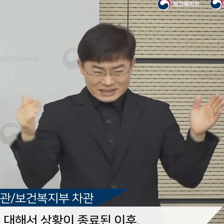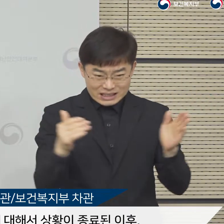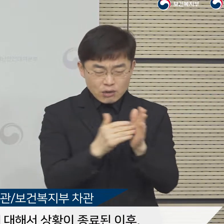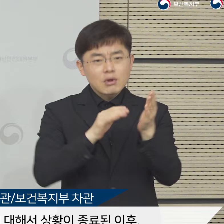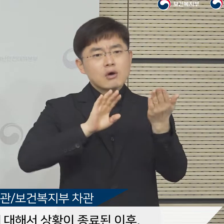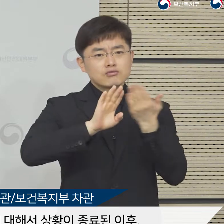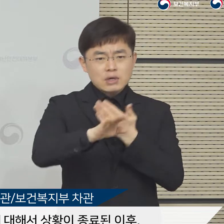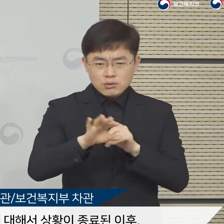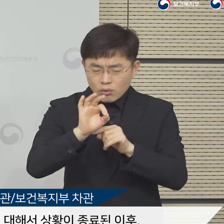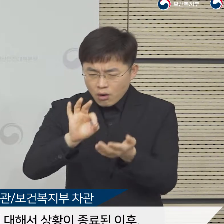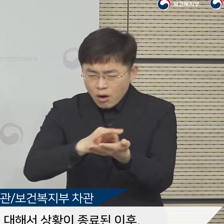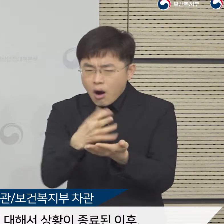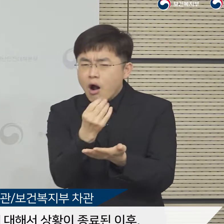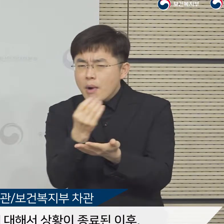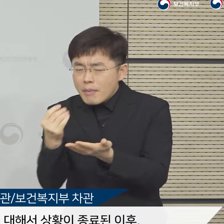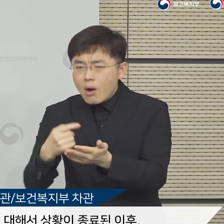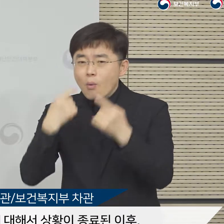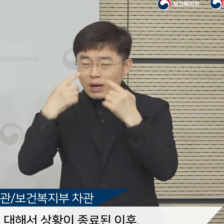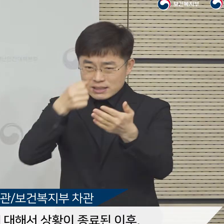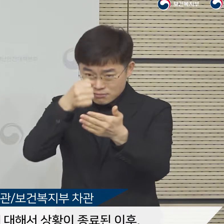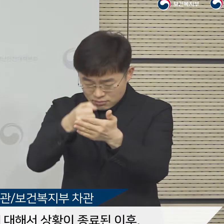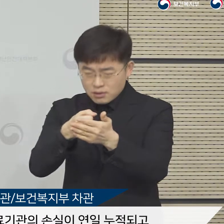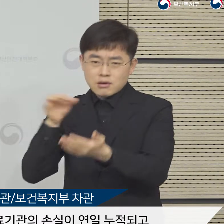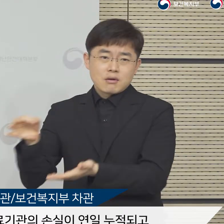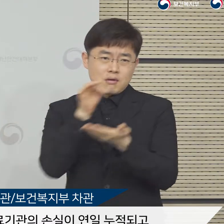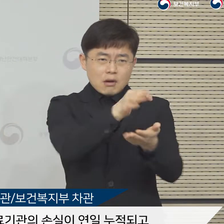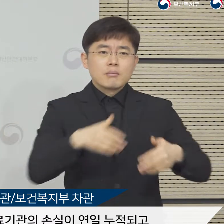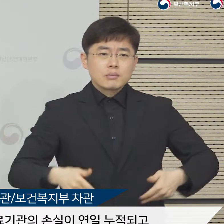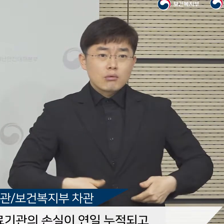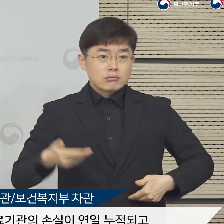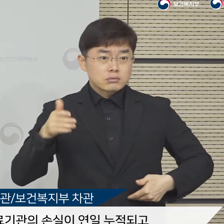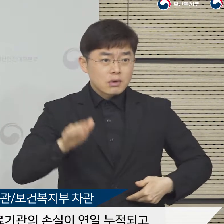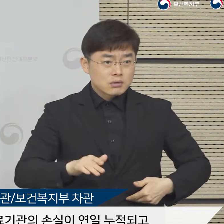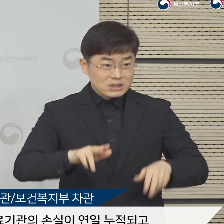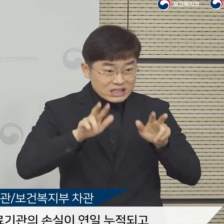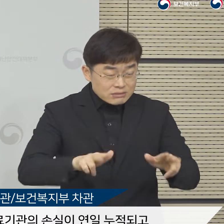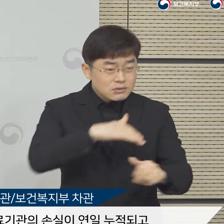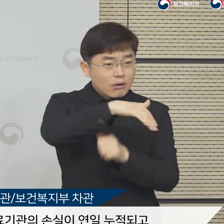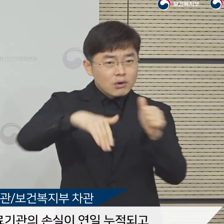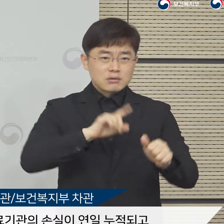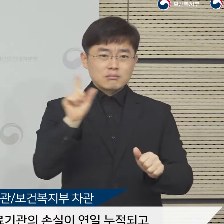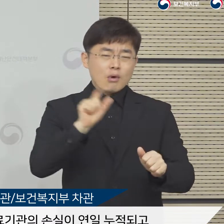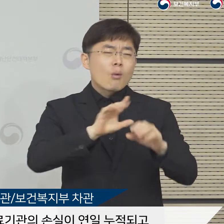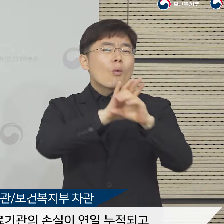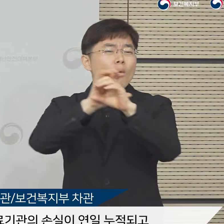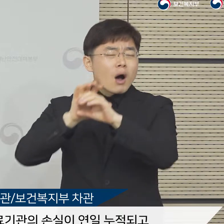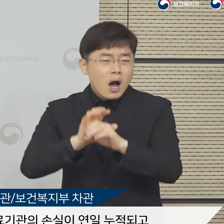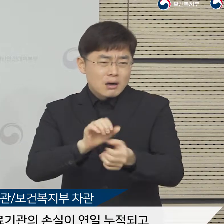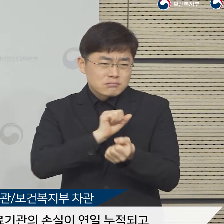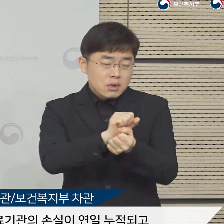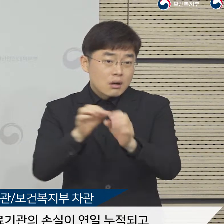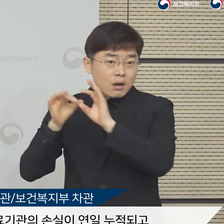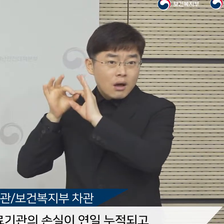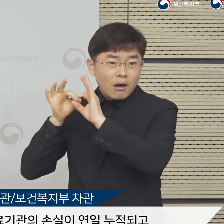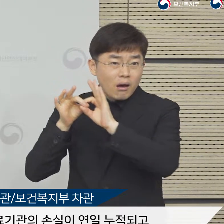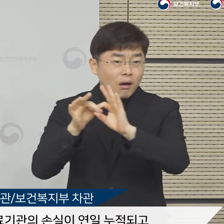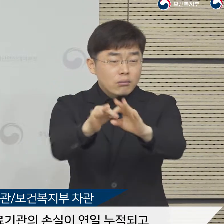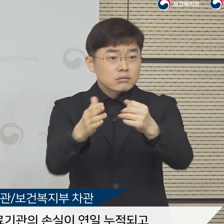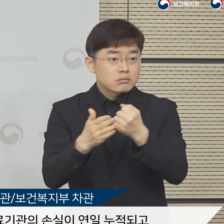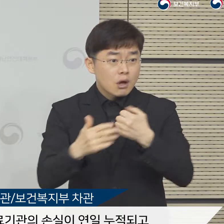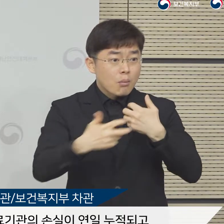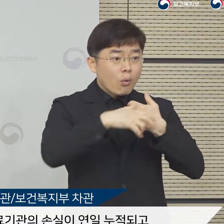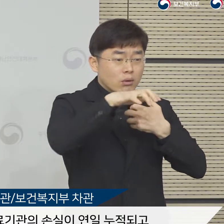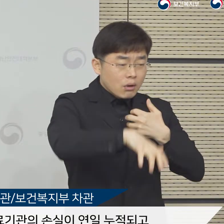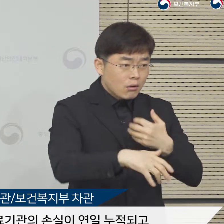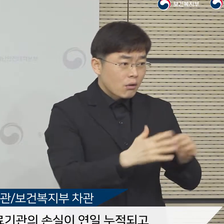확정하여 보상하는 것이 원칙입니다만 코로나19 대응 상황이 장기간 지속돼서 의료기관의